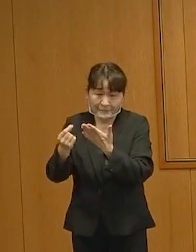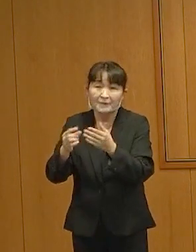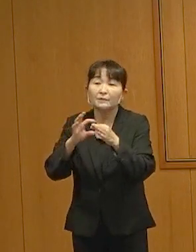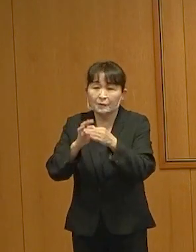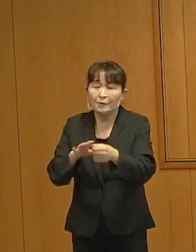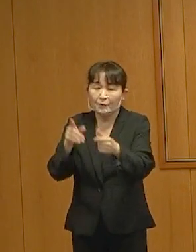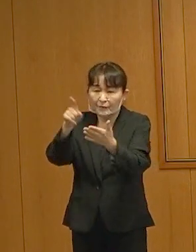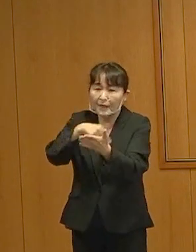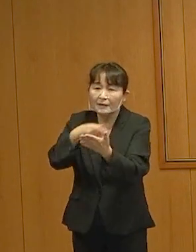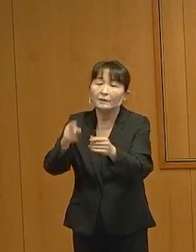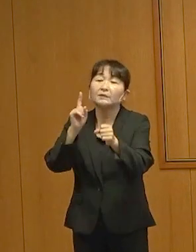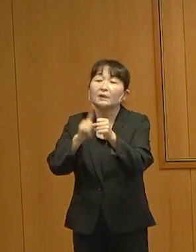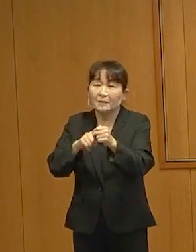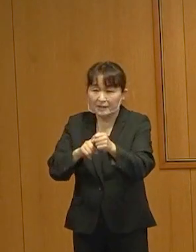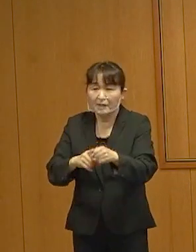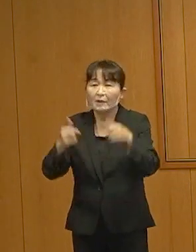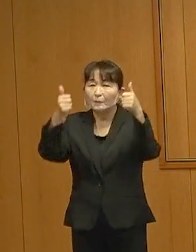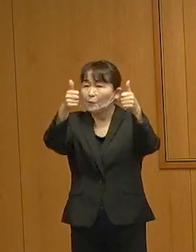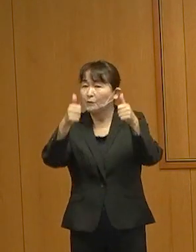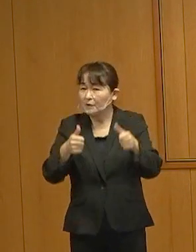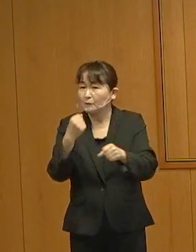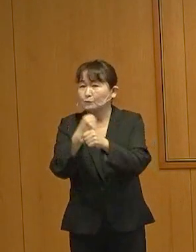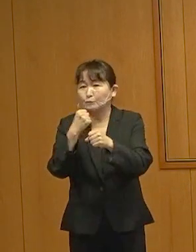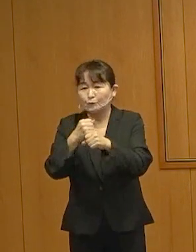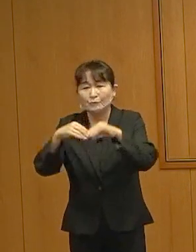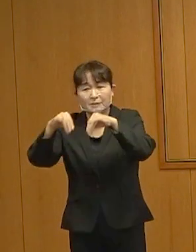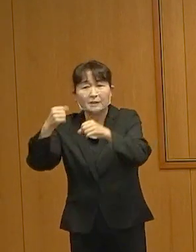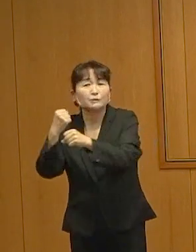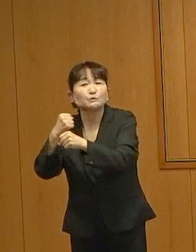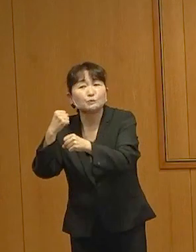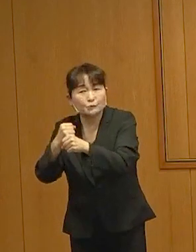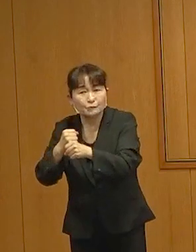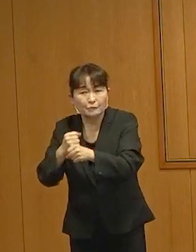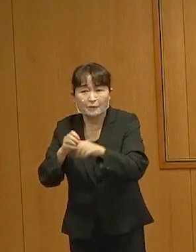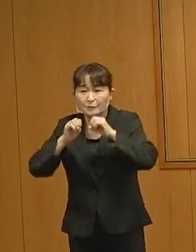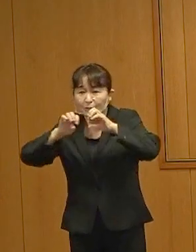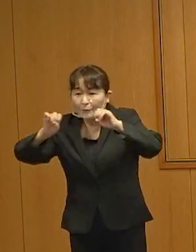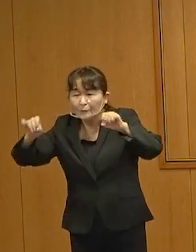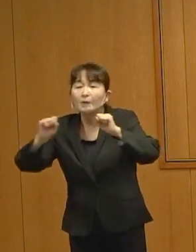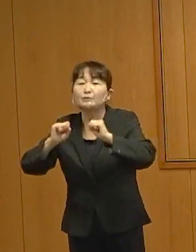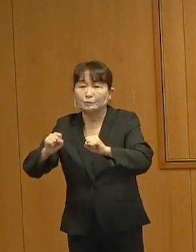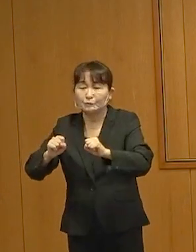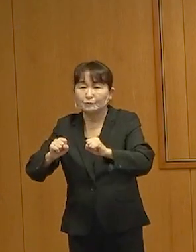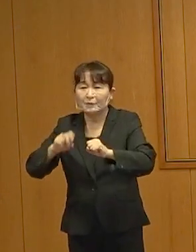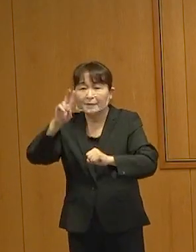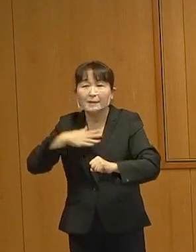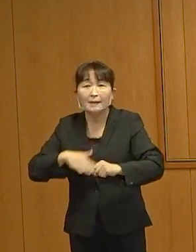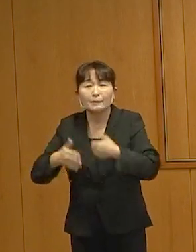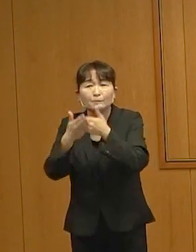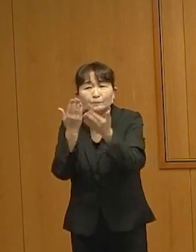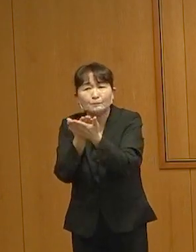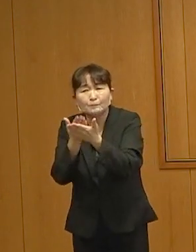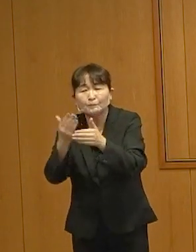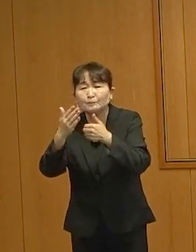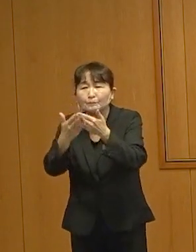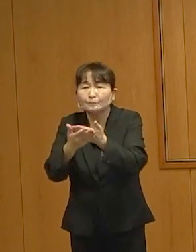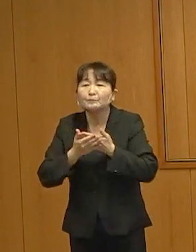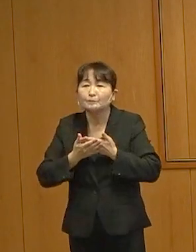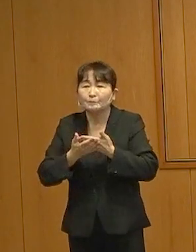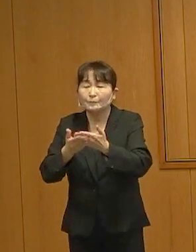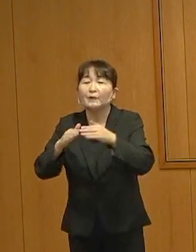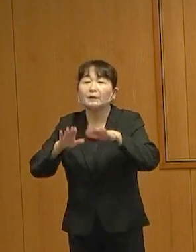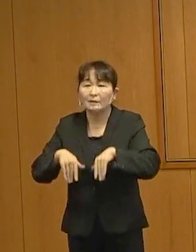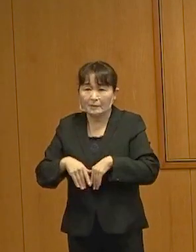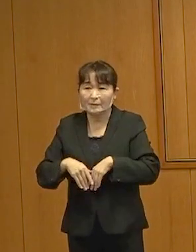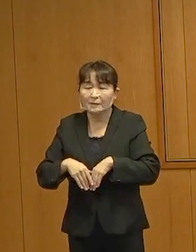お配りもして理解をいただいた。また、先ほども申し上げましたが、第5波によるデルタ株という